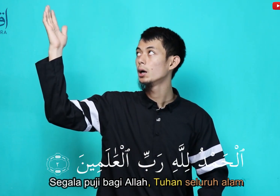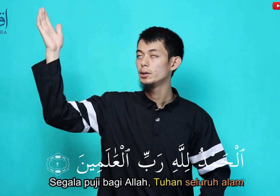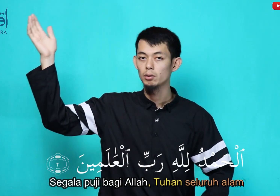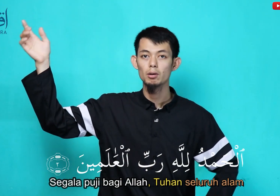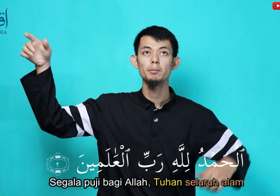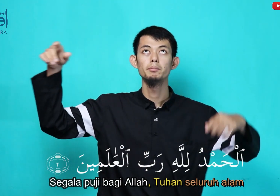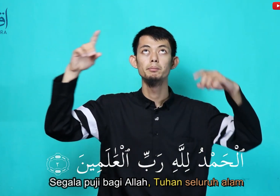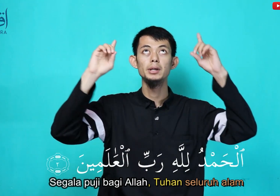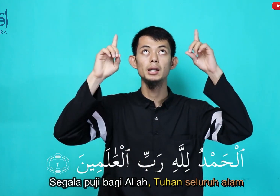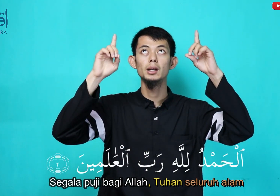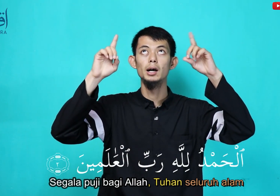Alhamdulillahi rabbil